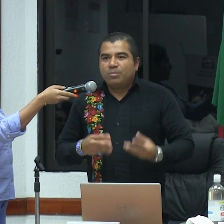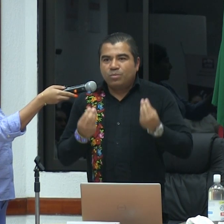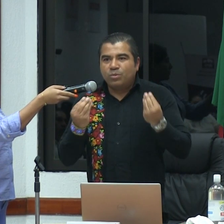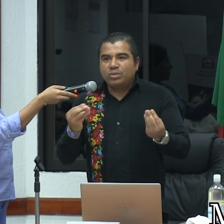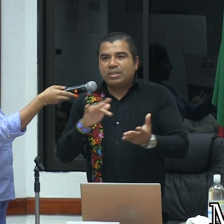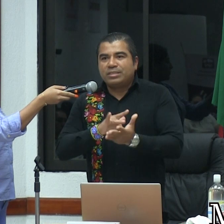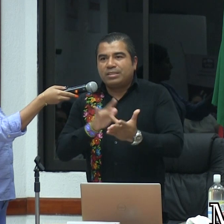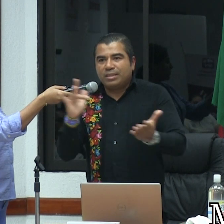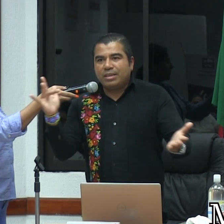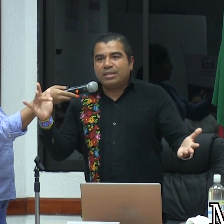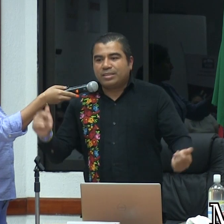Muchas gracias.